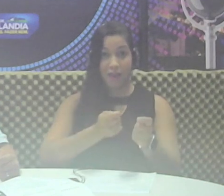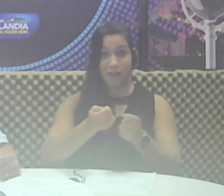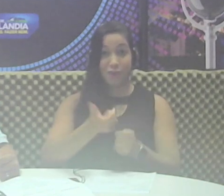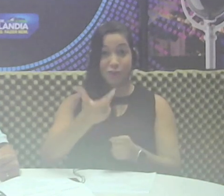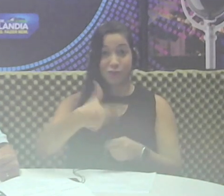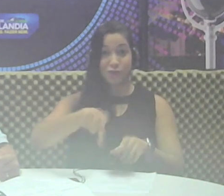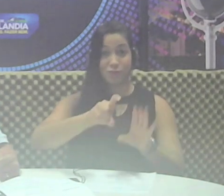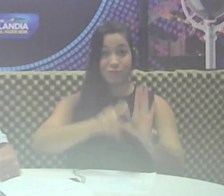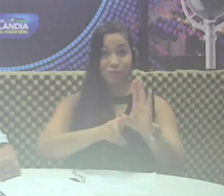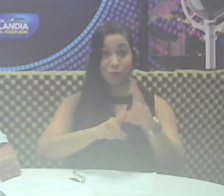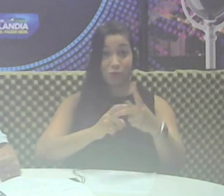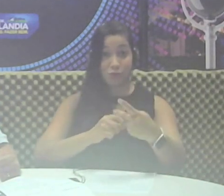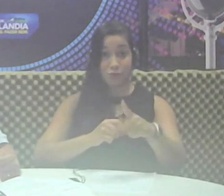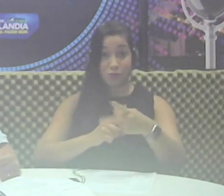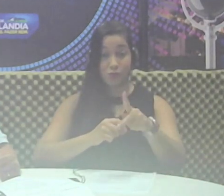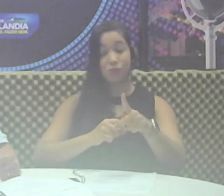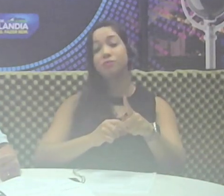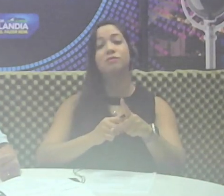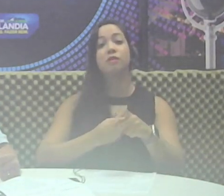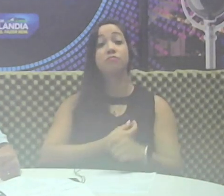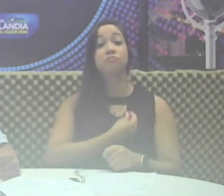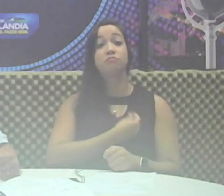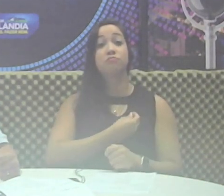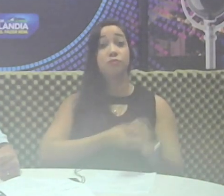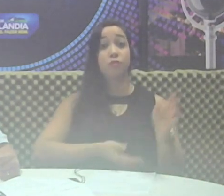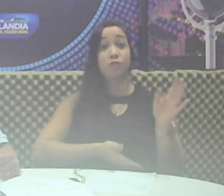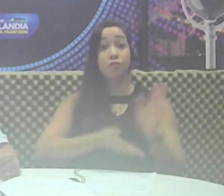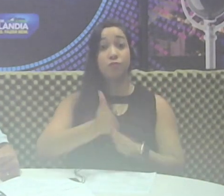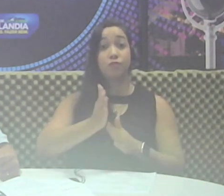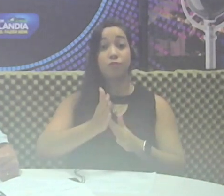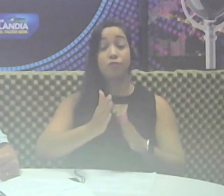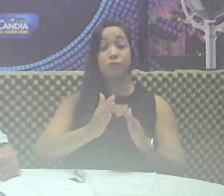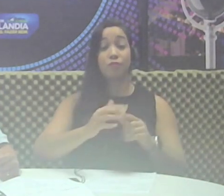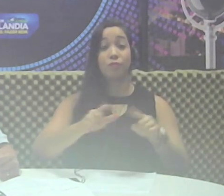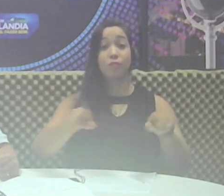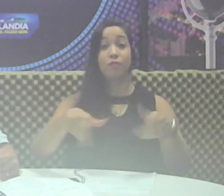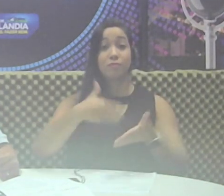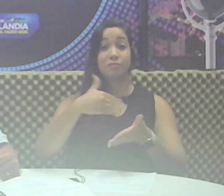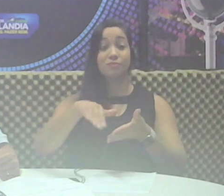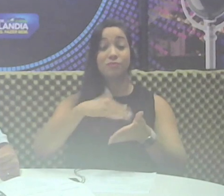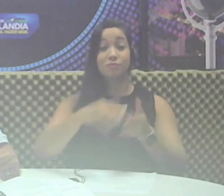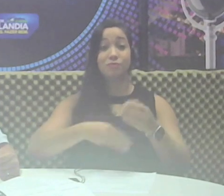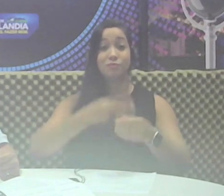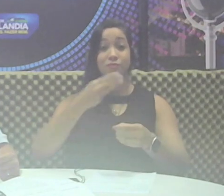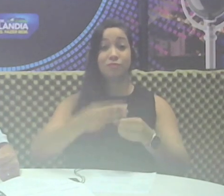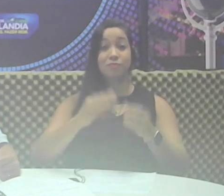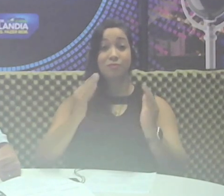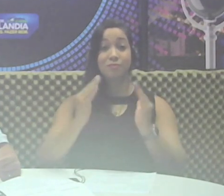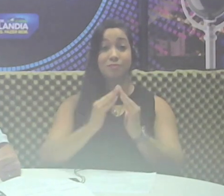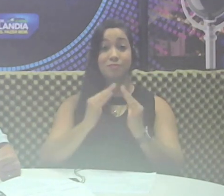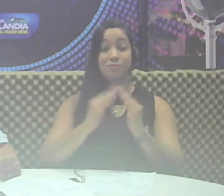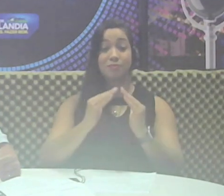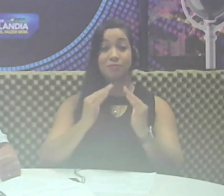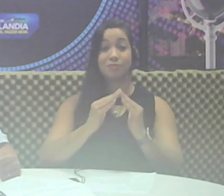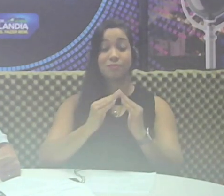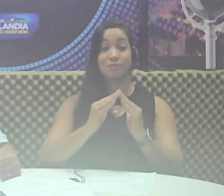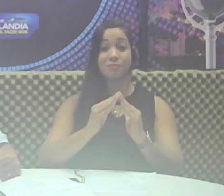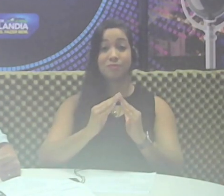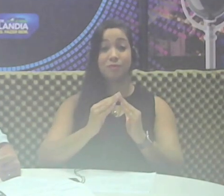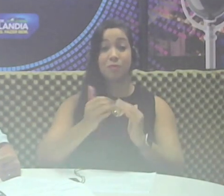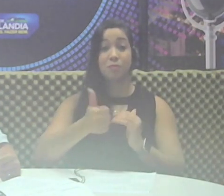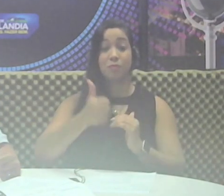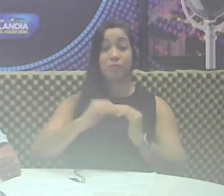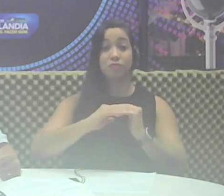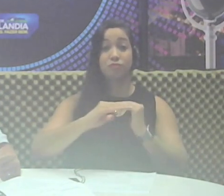deverá procurar pessoalmente o setor de atendimento da Secretaria Municipal de Habitação, que fica no térreo do Bloco 2, no